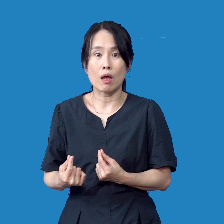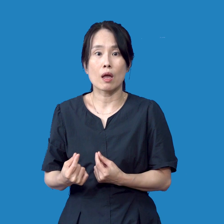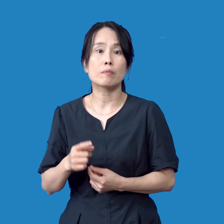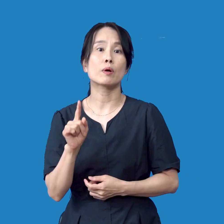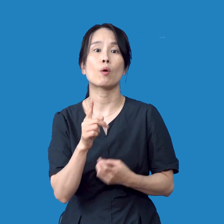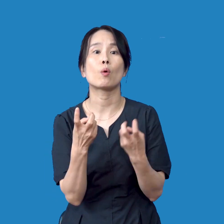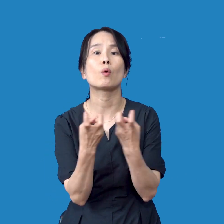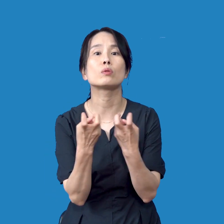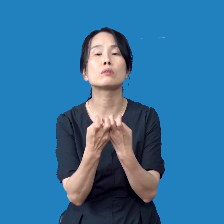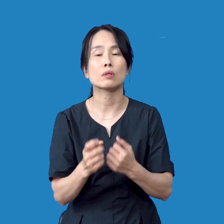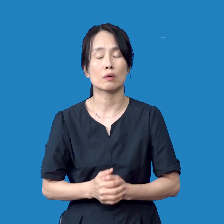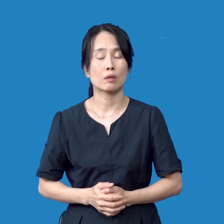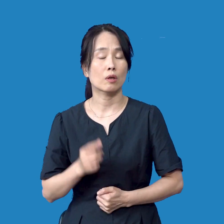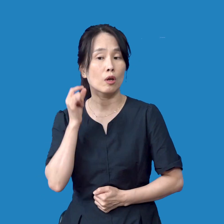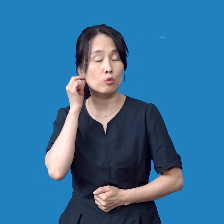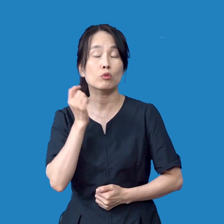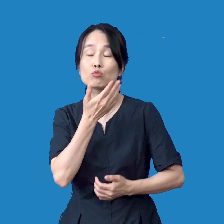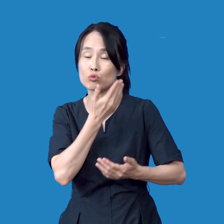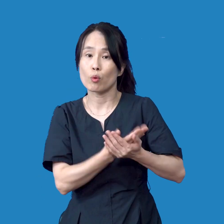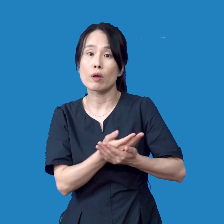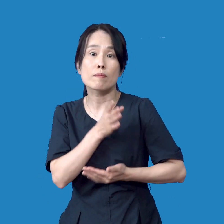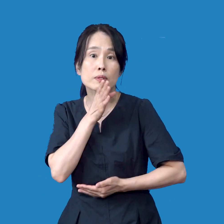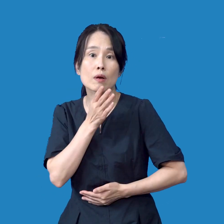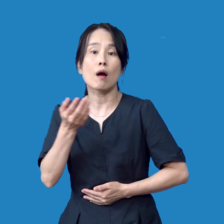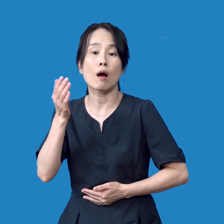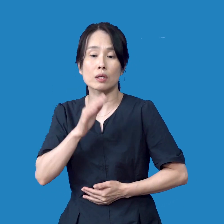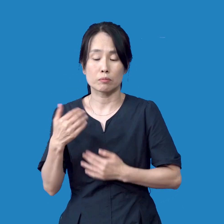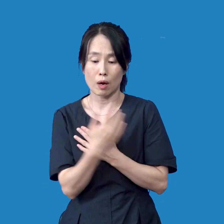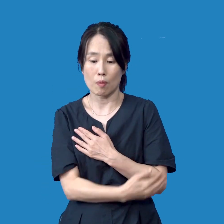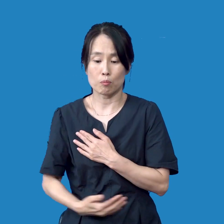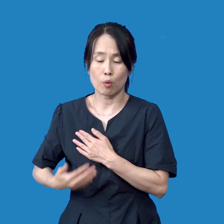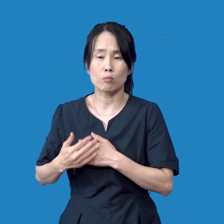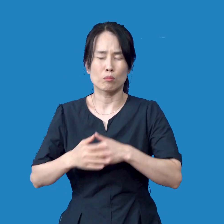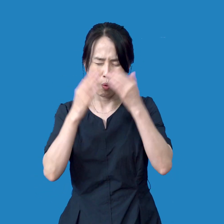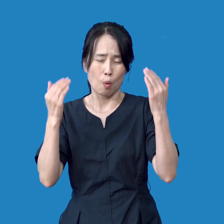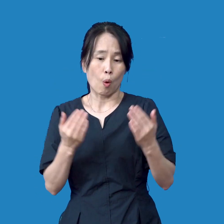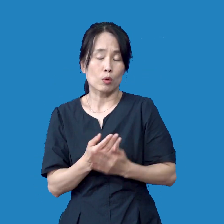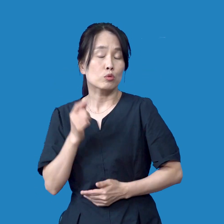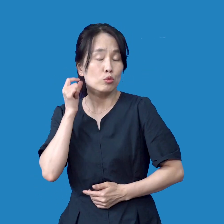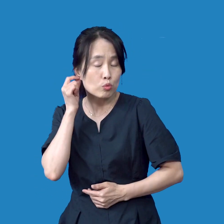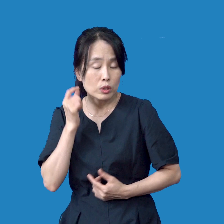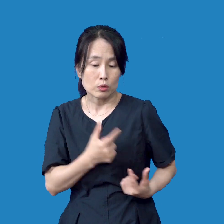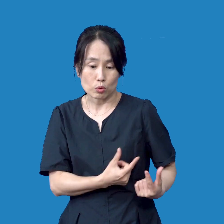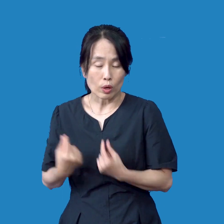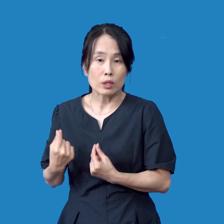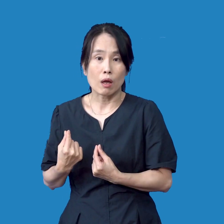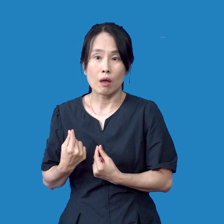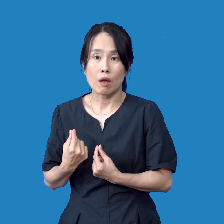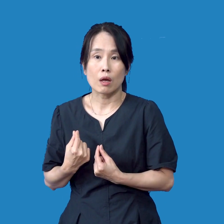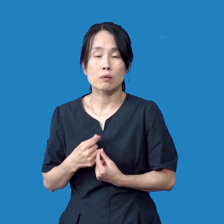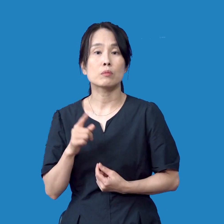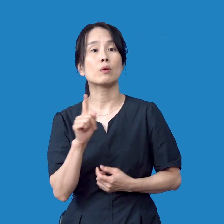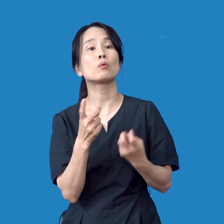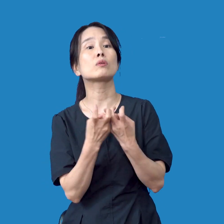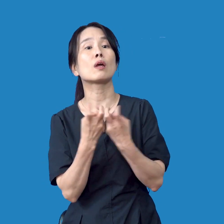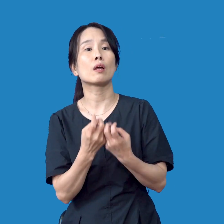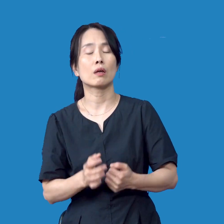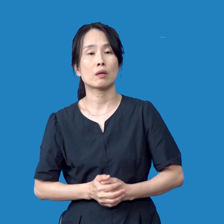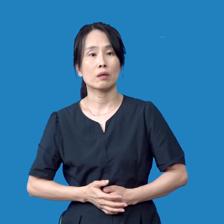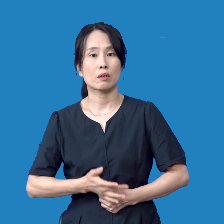되겠습니까? 귀가 중요하다고 해서 온몸이 다 귀면 어떻게 되겠습니까? 괴물이죠.